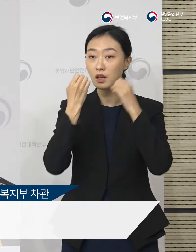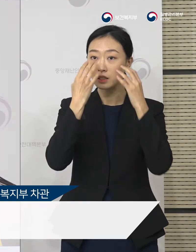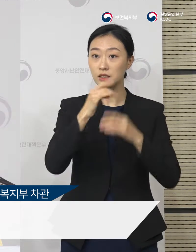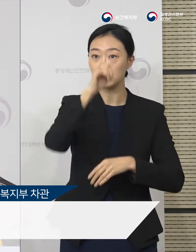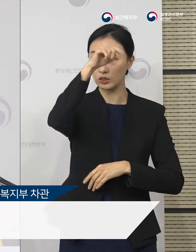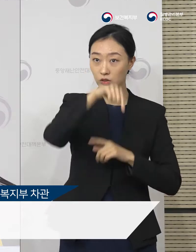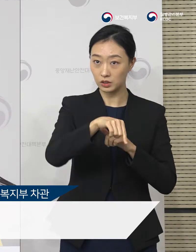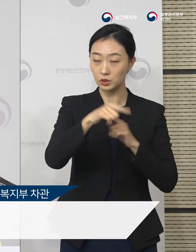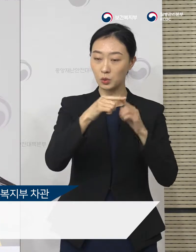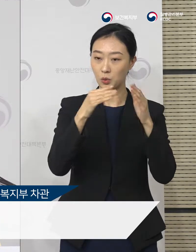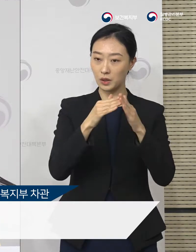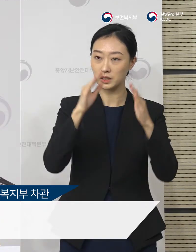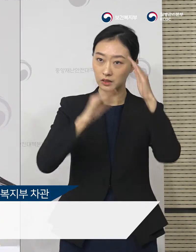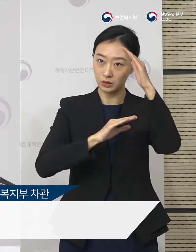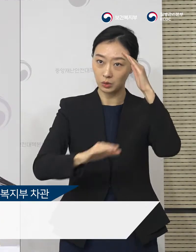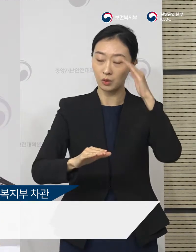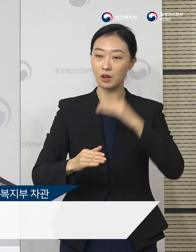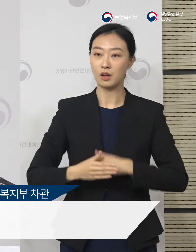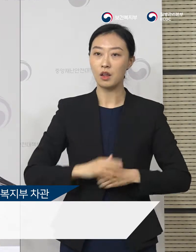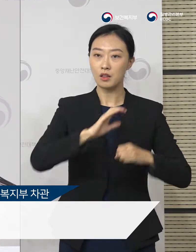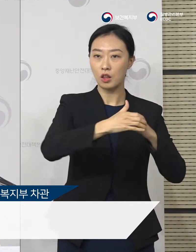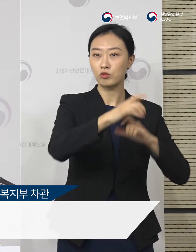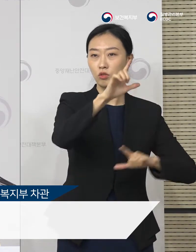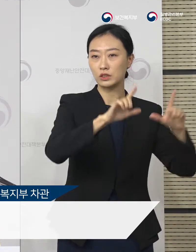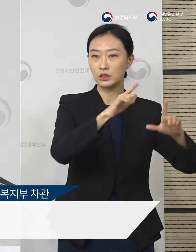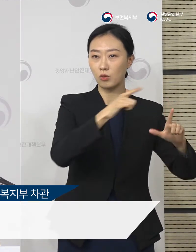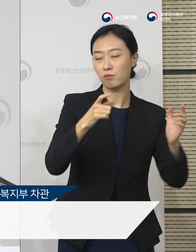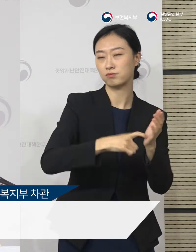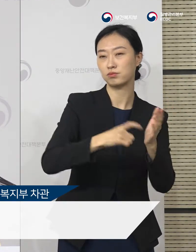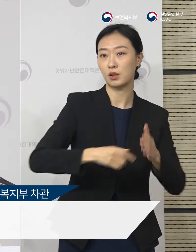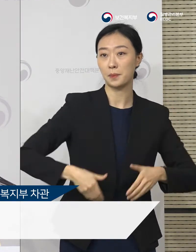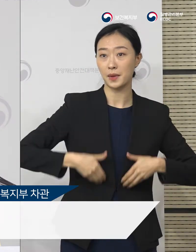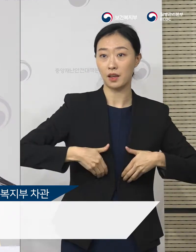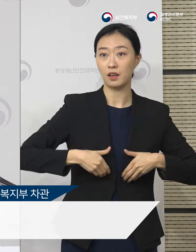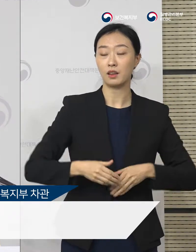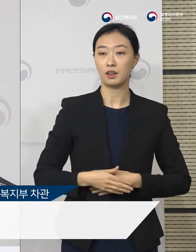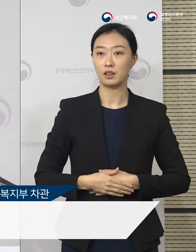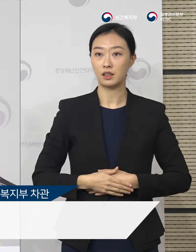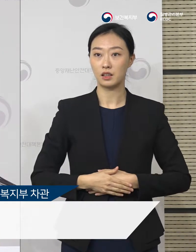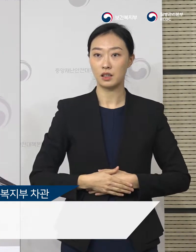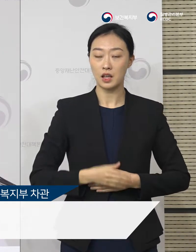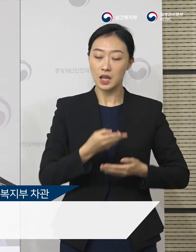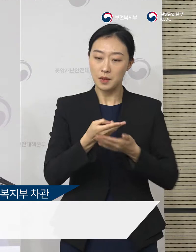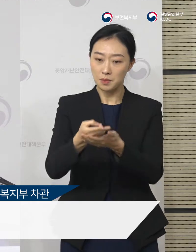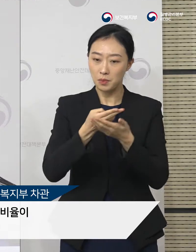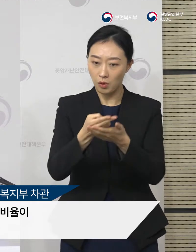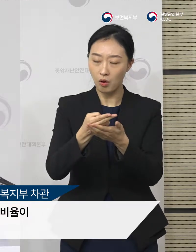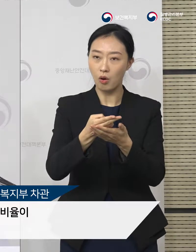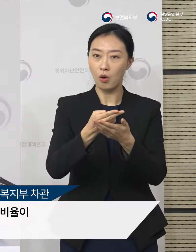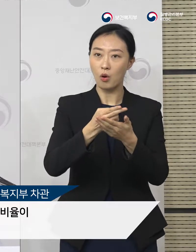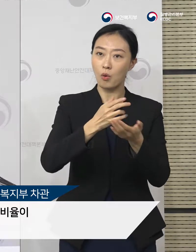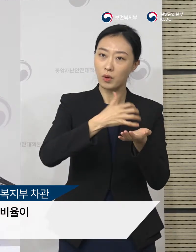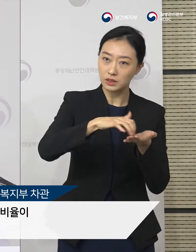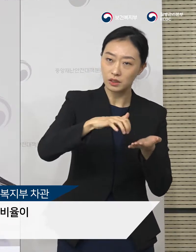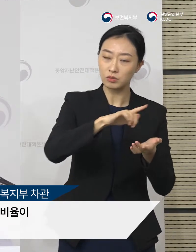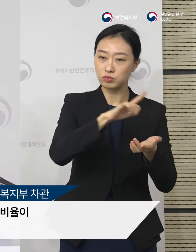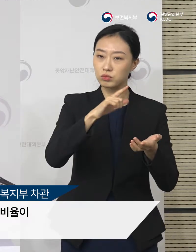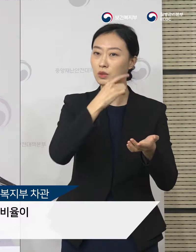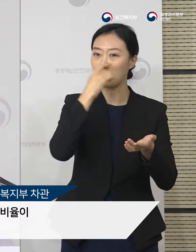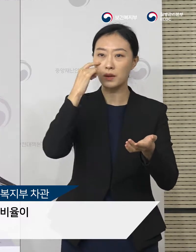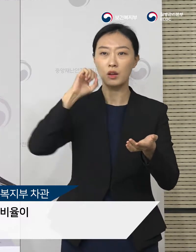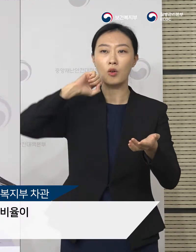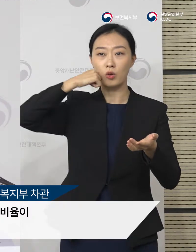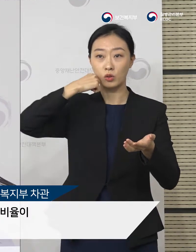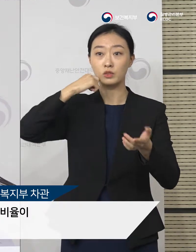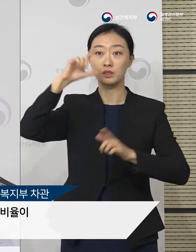신천지교회 신도들은 대구 현지의 상황이 급박하여 음성 환자 입력이 지연되고 있어 정확한 통계 집계에 애로를